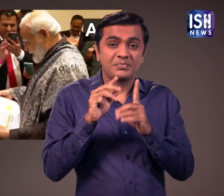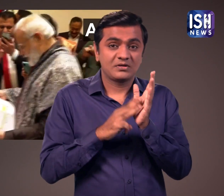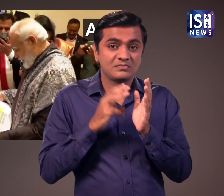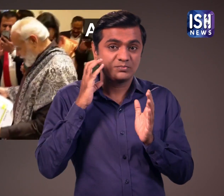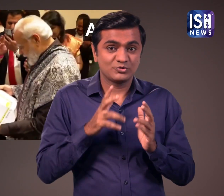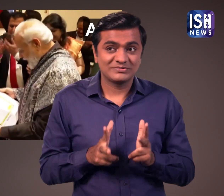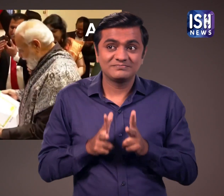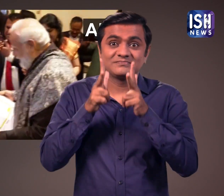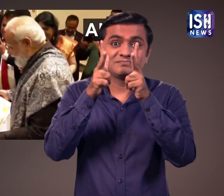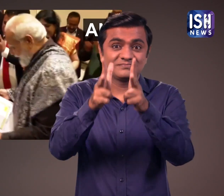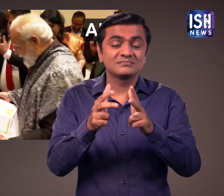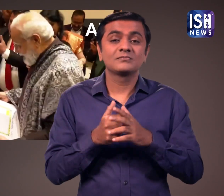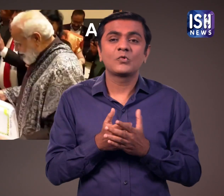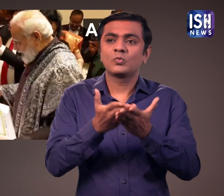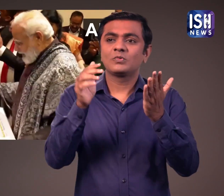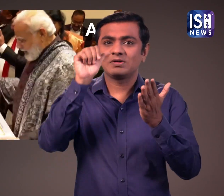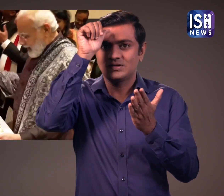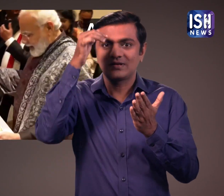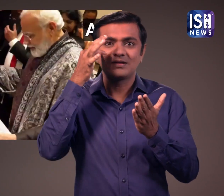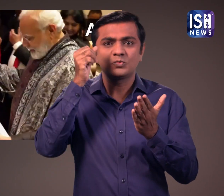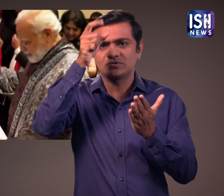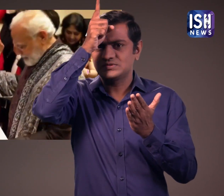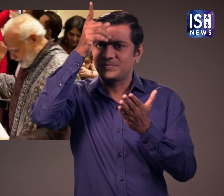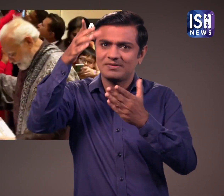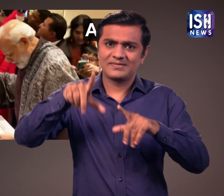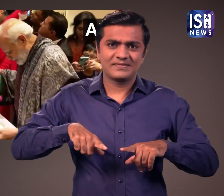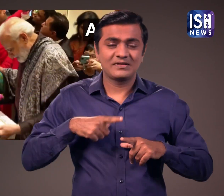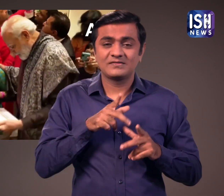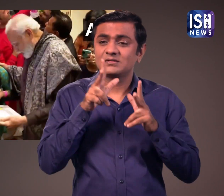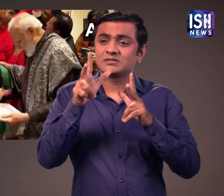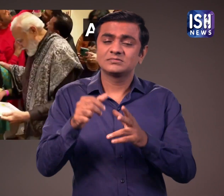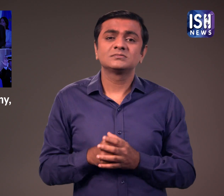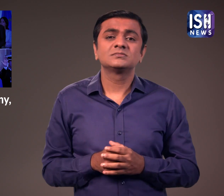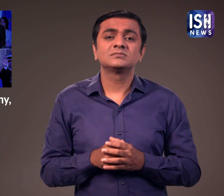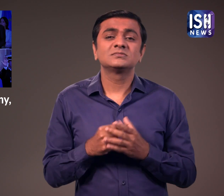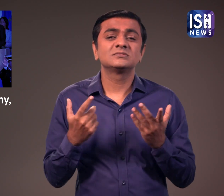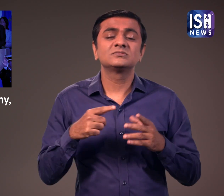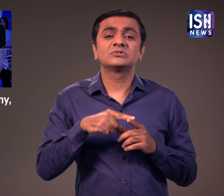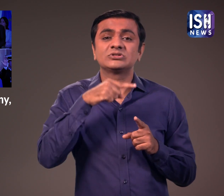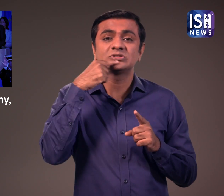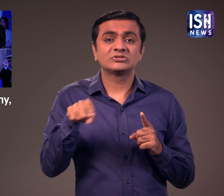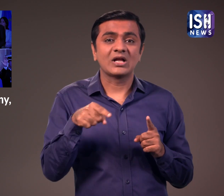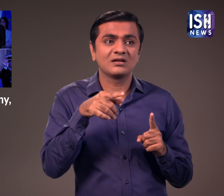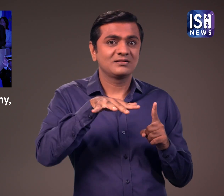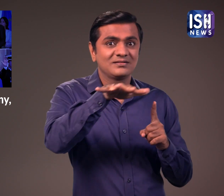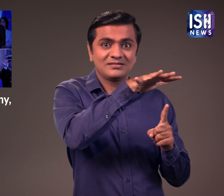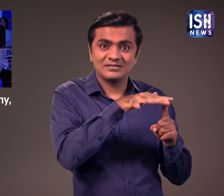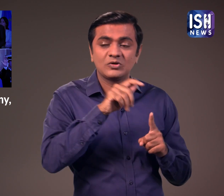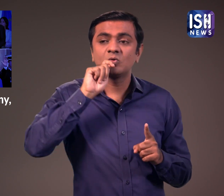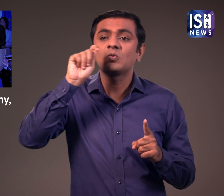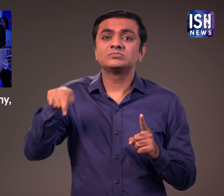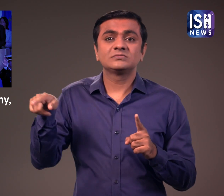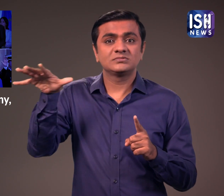जर्मनी में भारतियों को संबुन्दित करते हुए उन्होंने कहा रूस यूक्रेन युद में